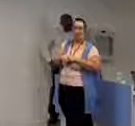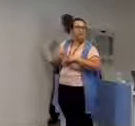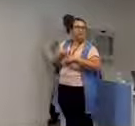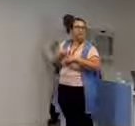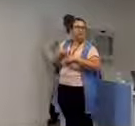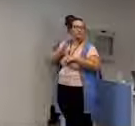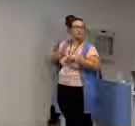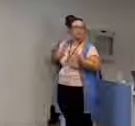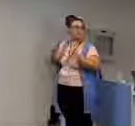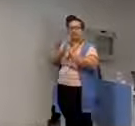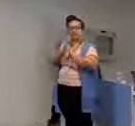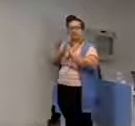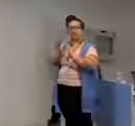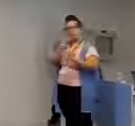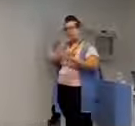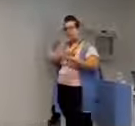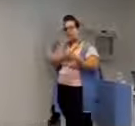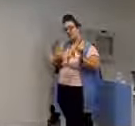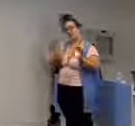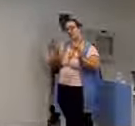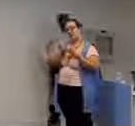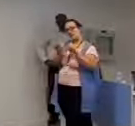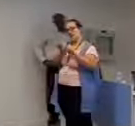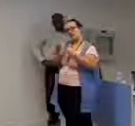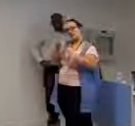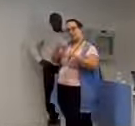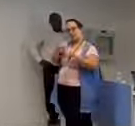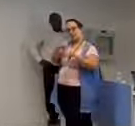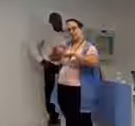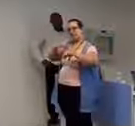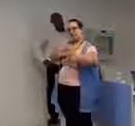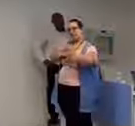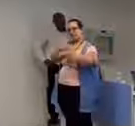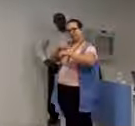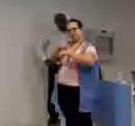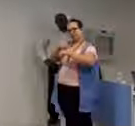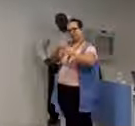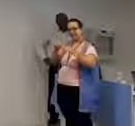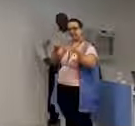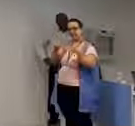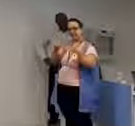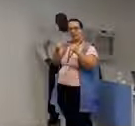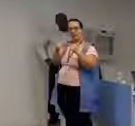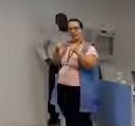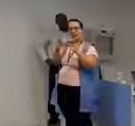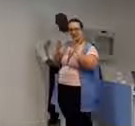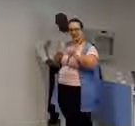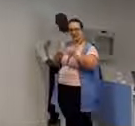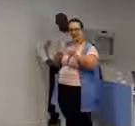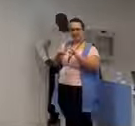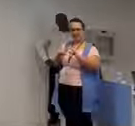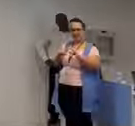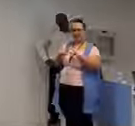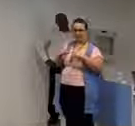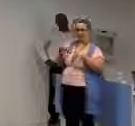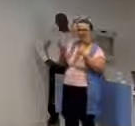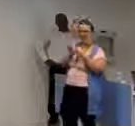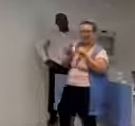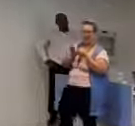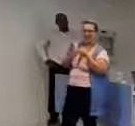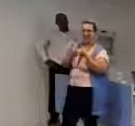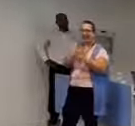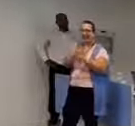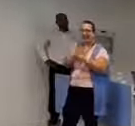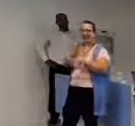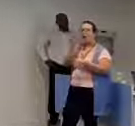tenho corretor de ferramenta, onde eu posso ir lá usar plano matricial, onde eu posso ir lá, e conforme tem um preset no nível dos gastos de ferramenta,